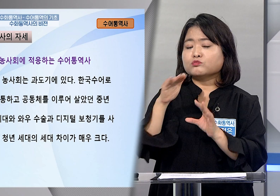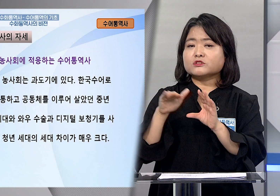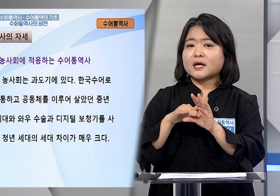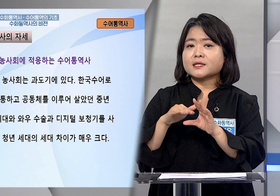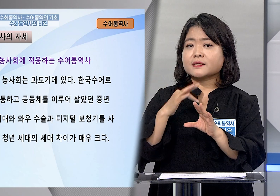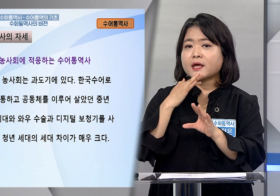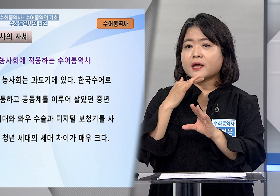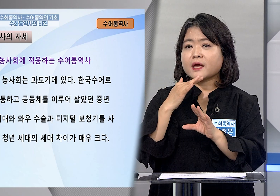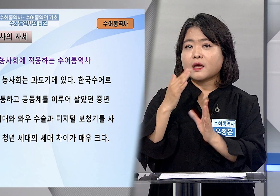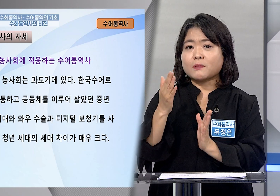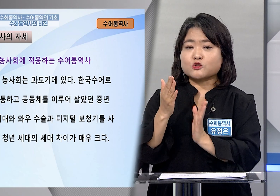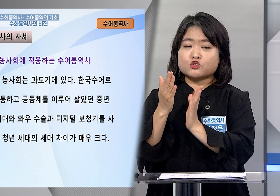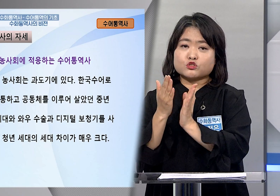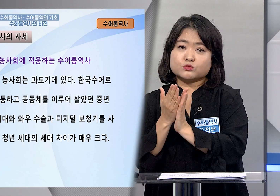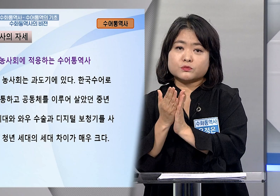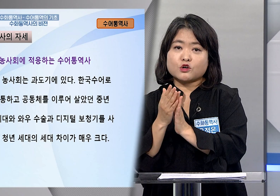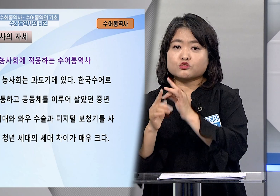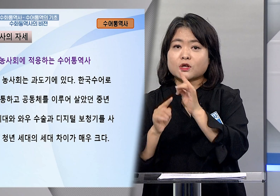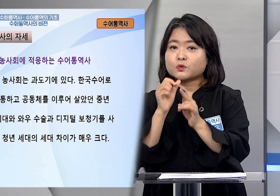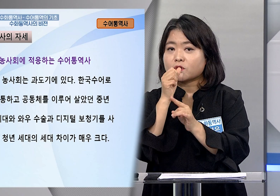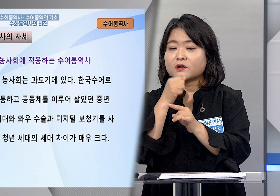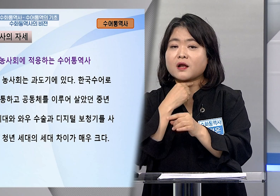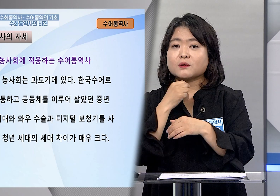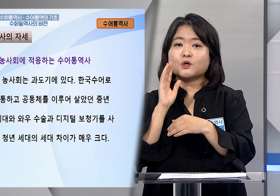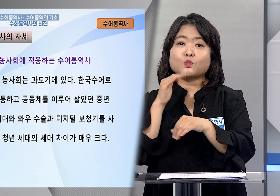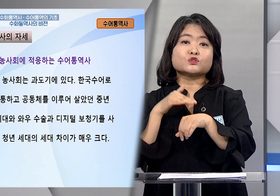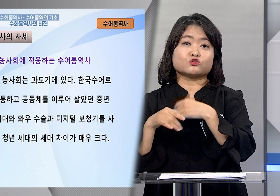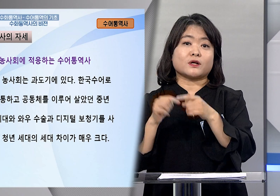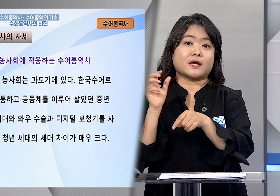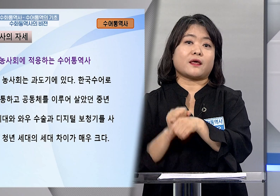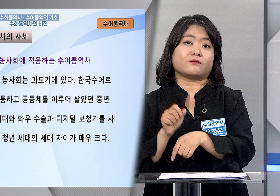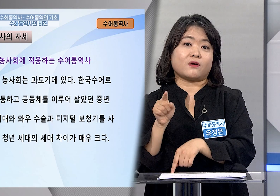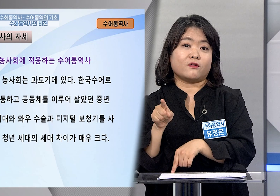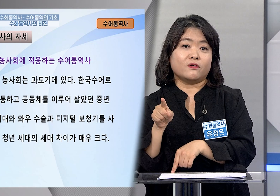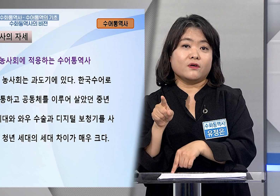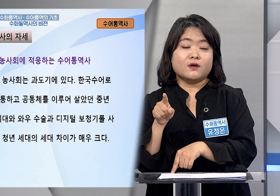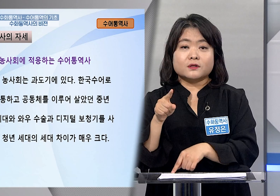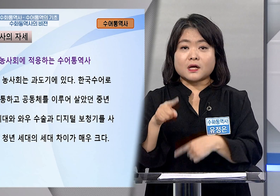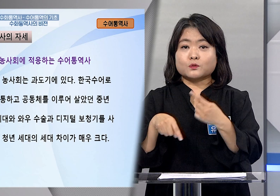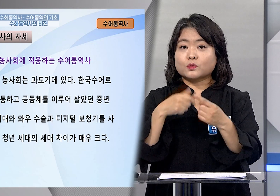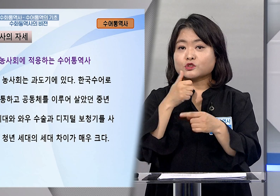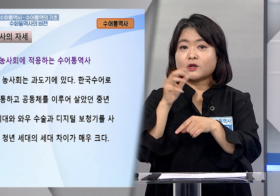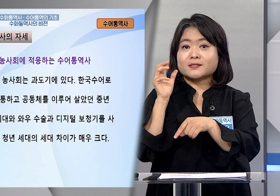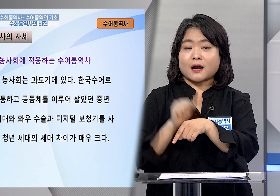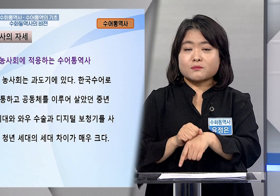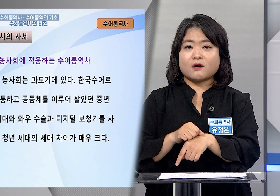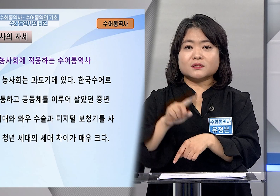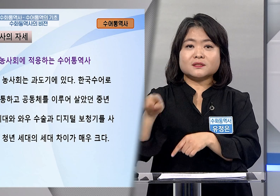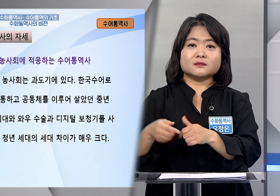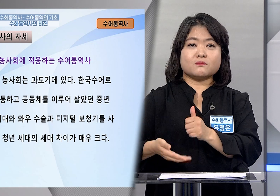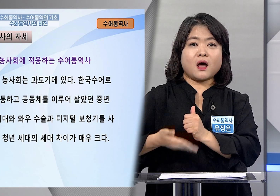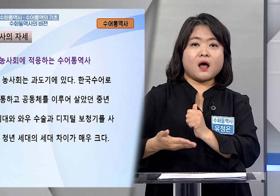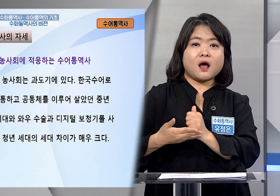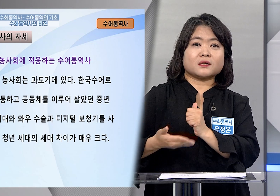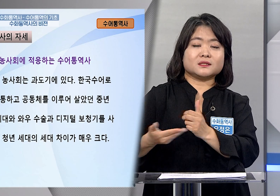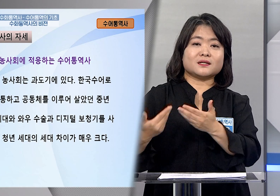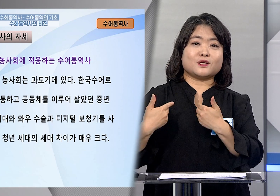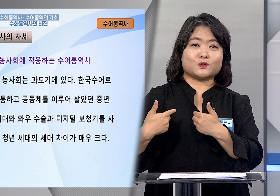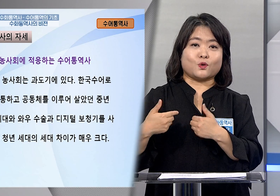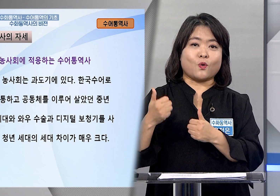농문화 세대에 맞춤형 수화 통역을 하려면 농식 수화를 잘해야 돼요. 자, 농식 수화를 잘하면 이들은 막 칭찬해줘요.